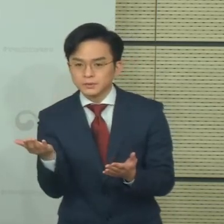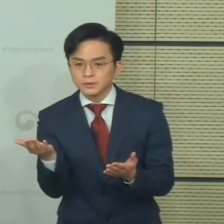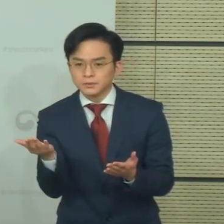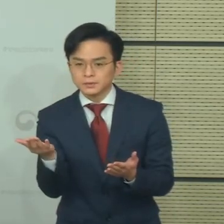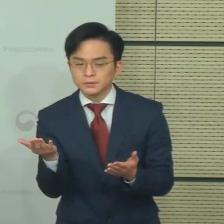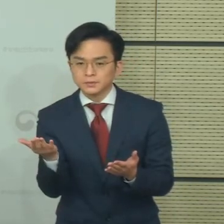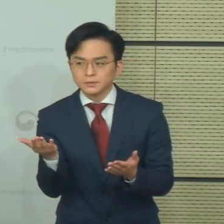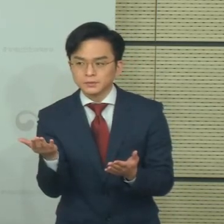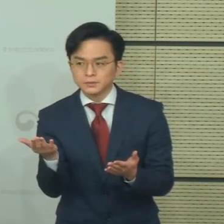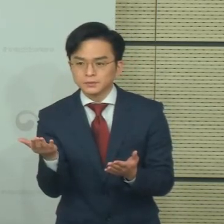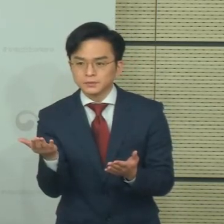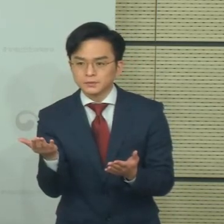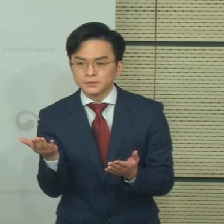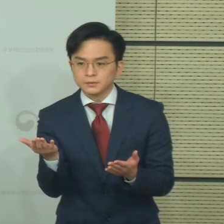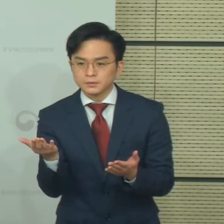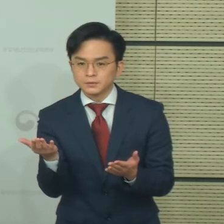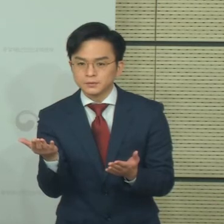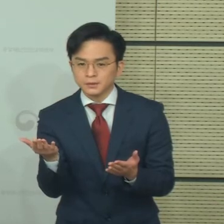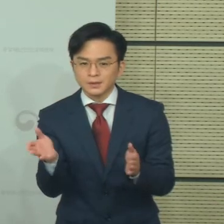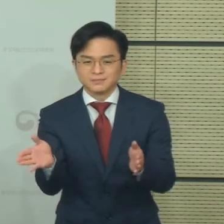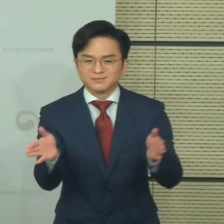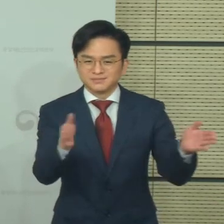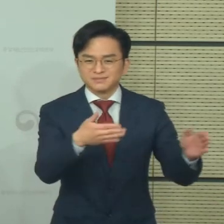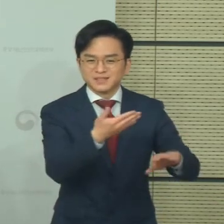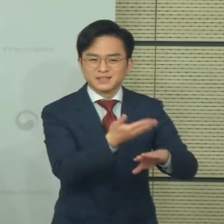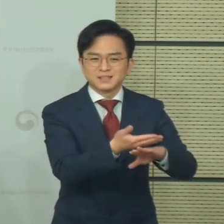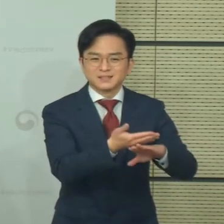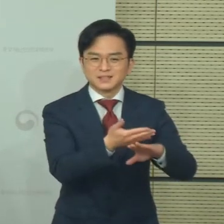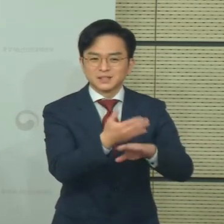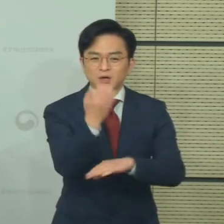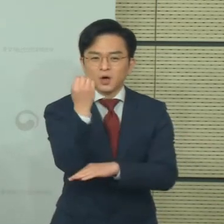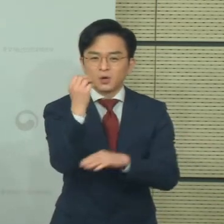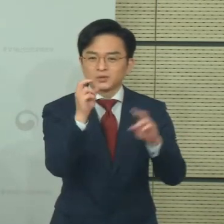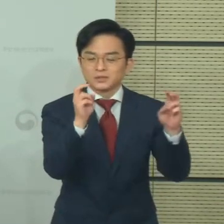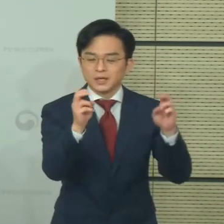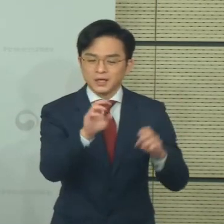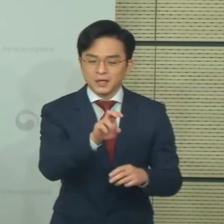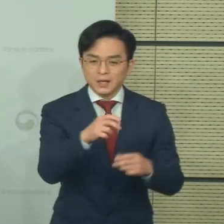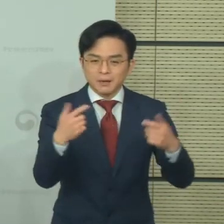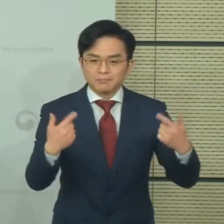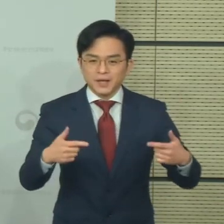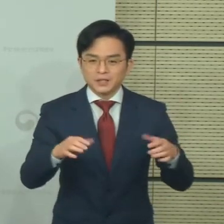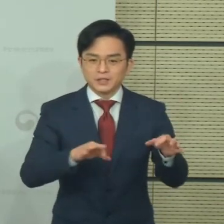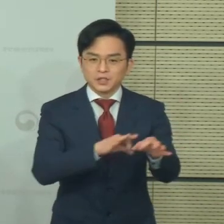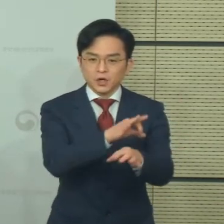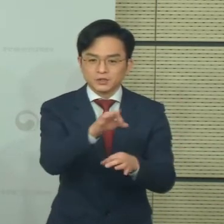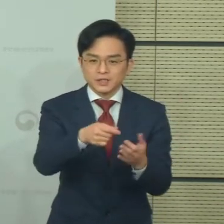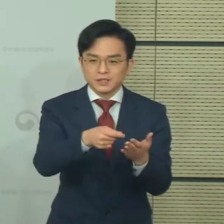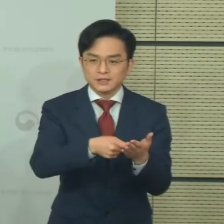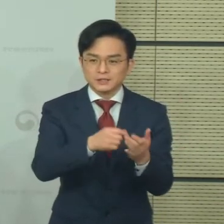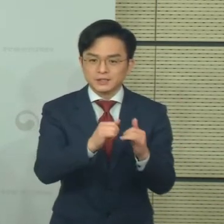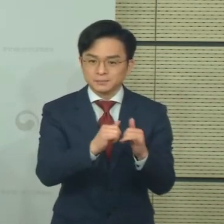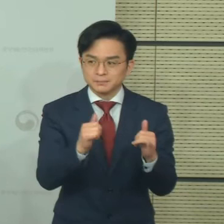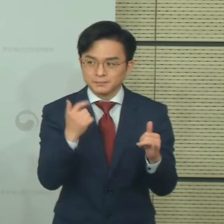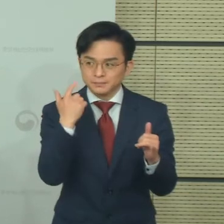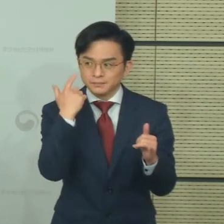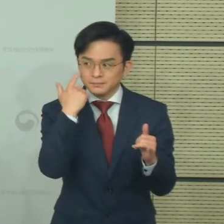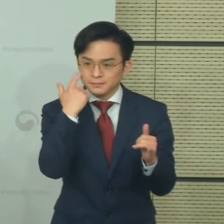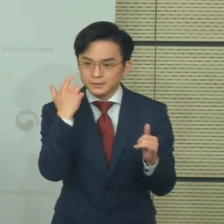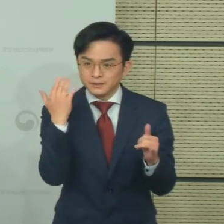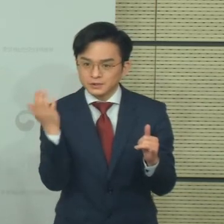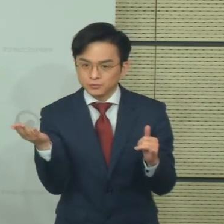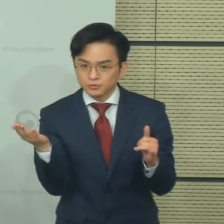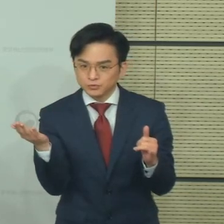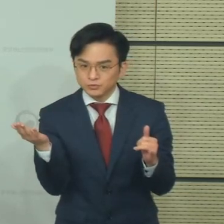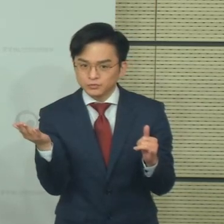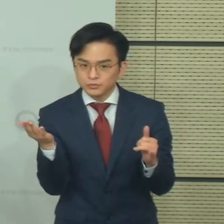우선 다른 기자님 질문을 먼저 하도록 하겠습니다. 네, 매일경제 기자님 질문도 수정을 하셨기 때문에 다 수정된 그